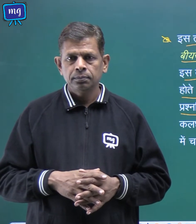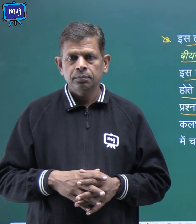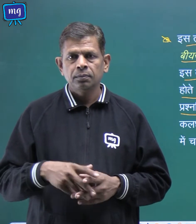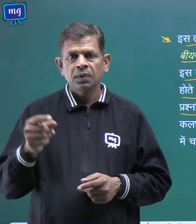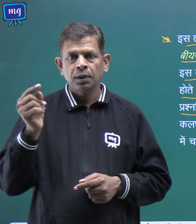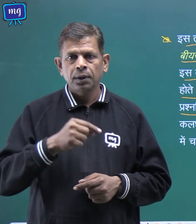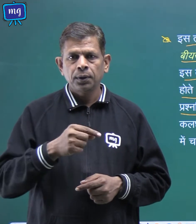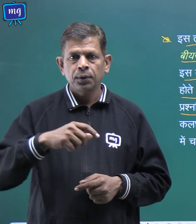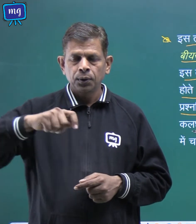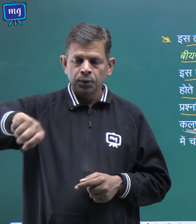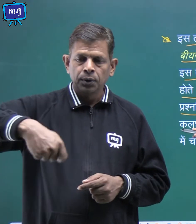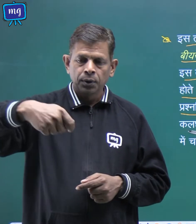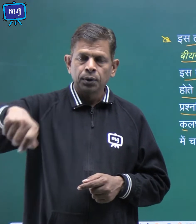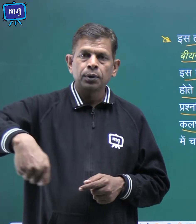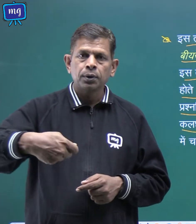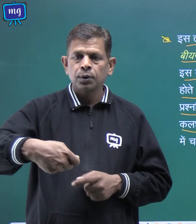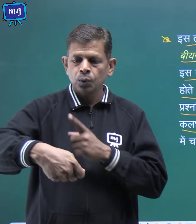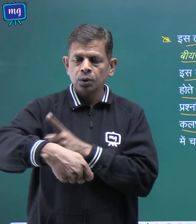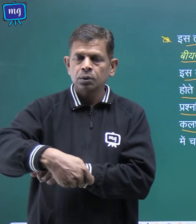इस कलछी की हत्थी में